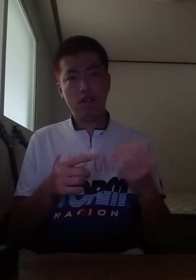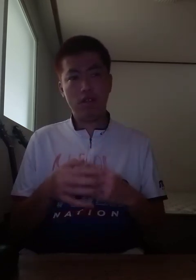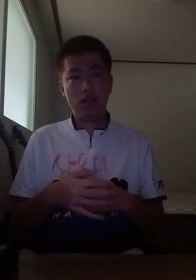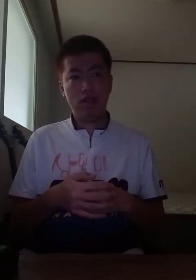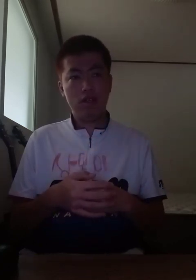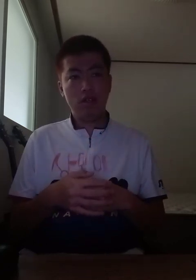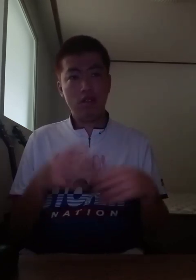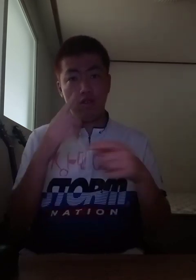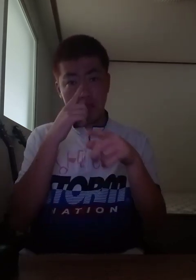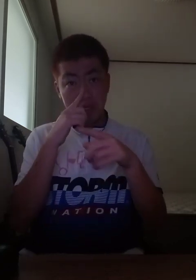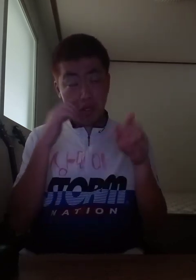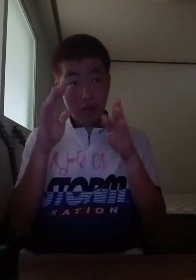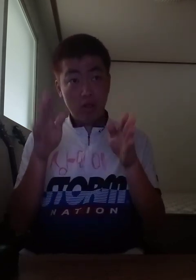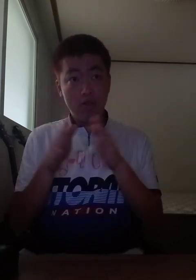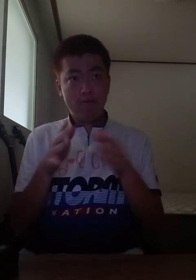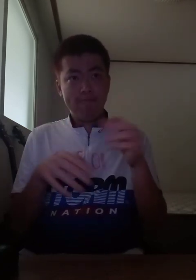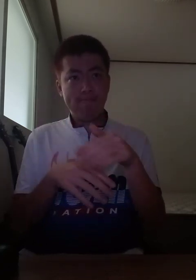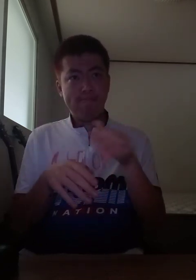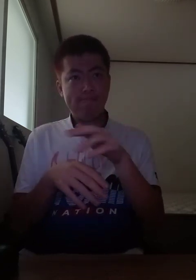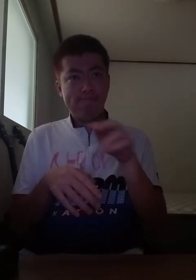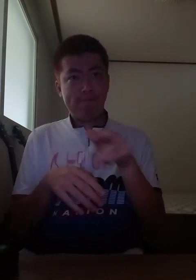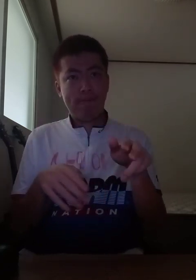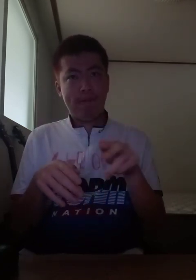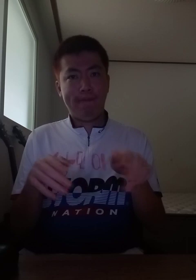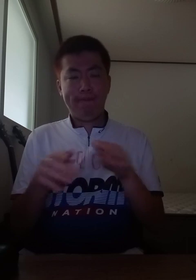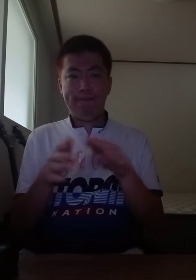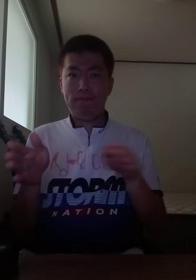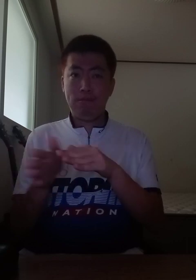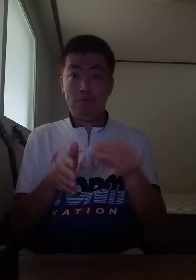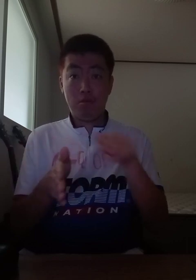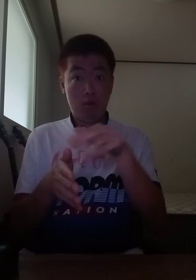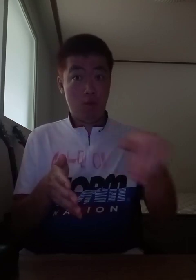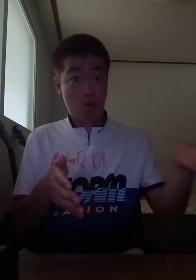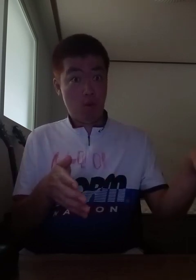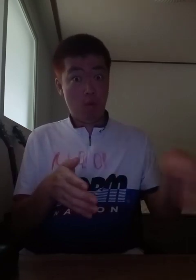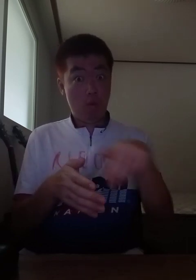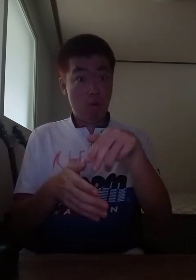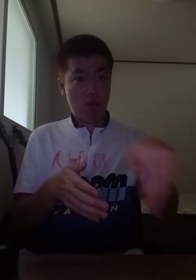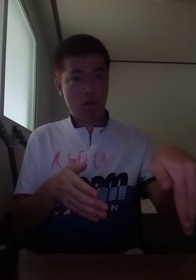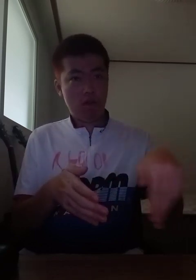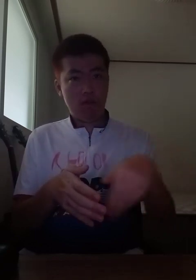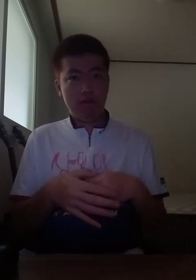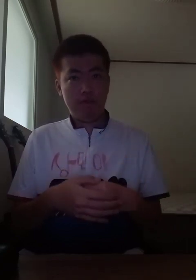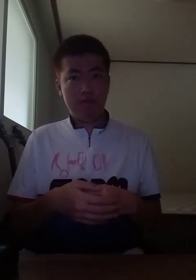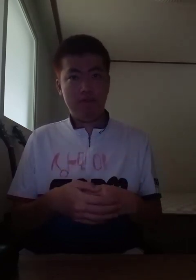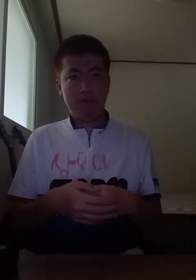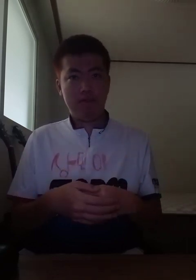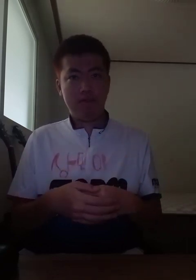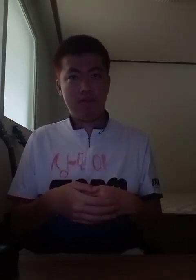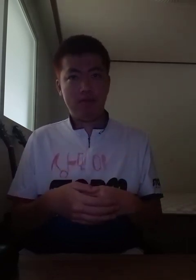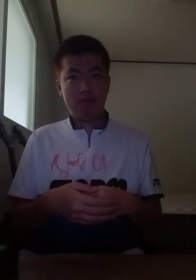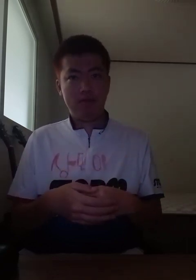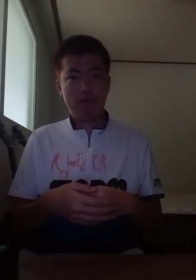도로 중간에 서서 버스 행선지를 묻고 차도로 걸어 내려가기도 합니다. 아유 진짜 몇번